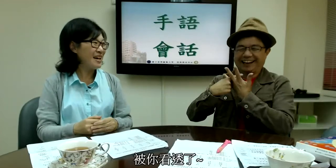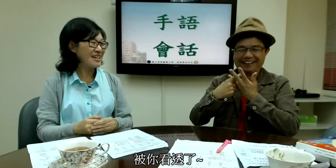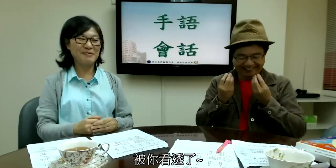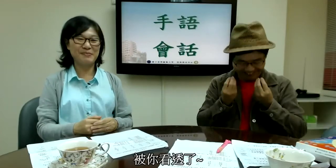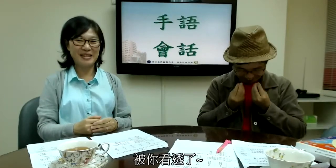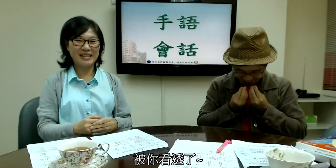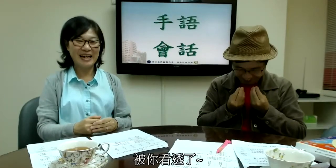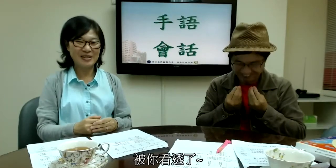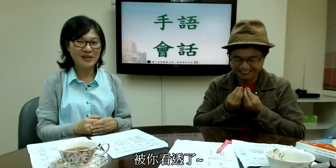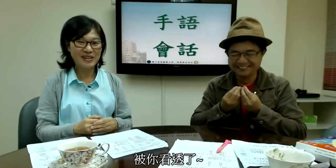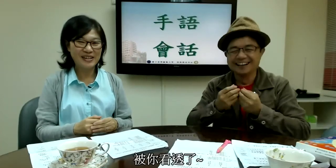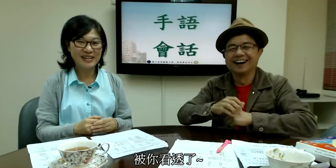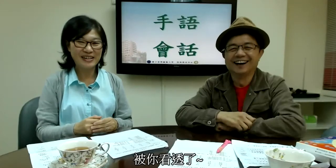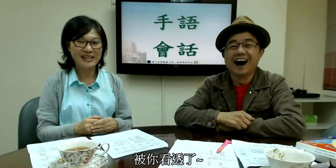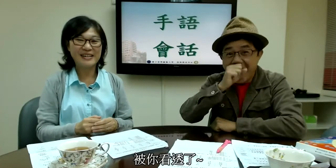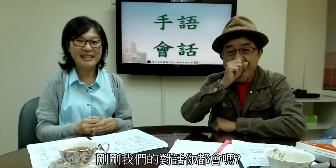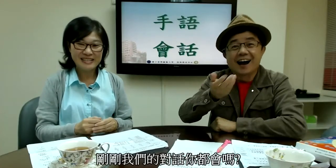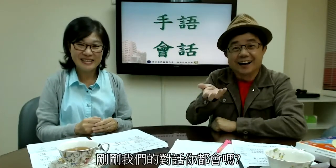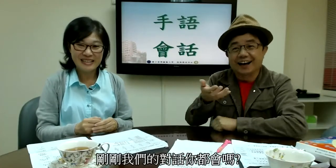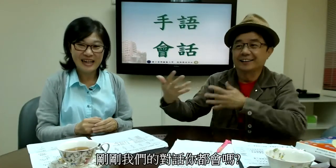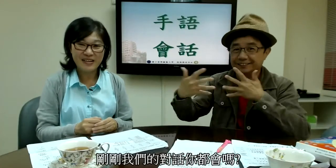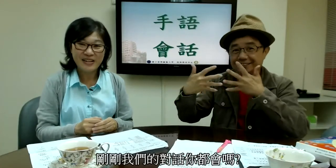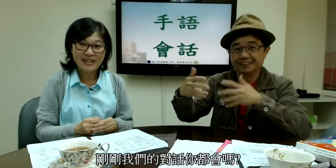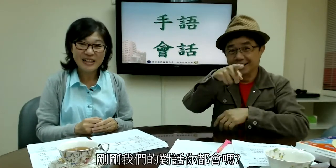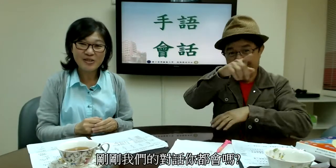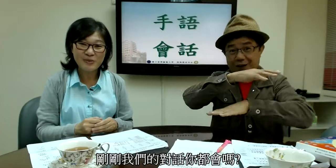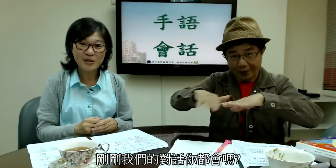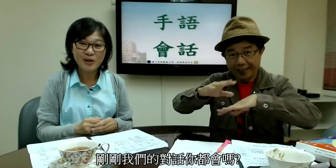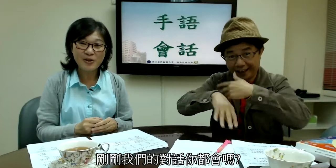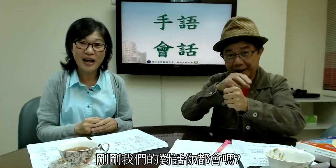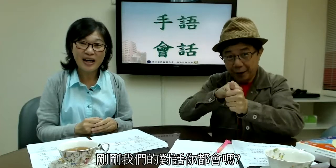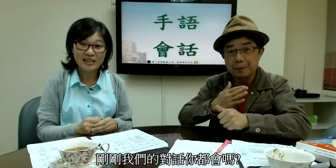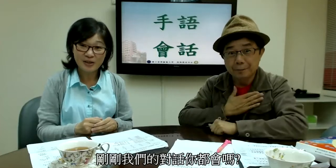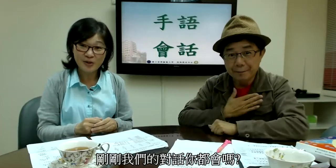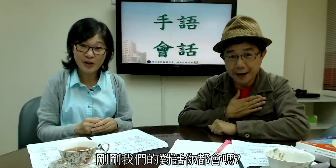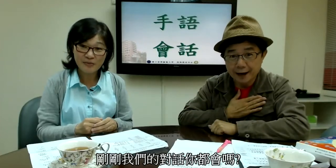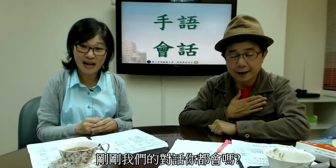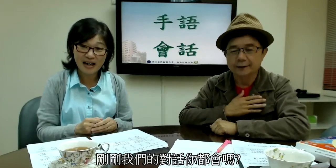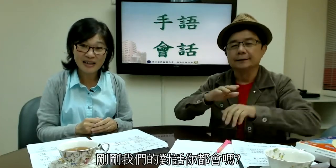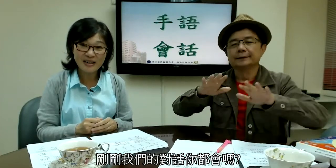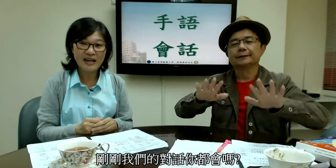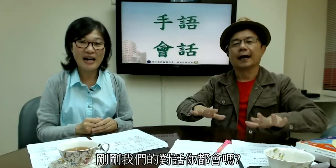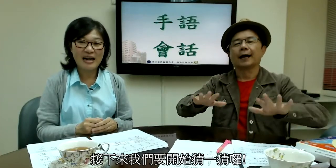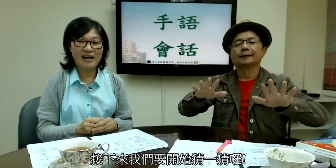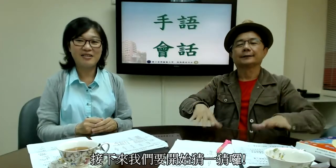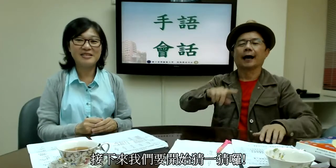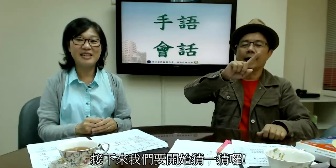看，被你看透了。是，好，刚刚我们的对话你都会吗？好，现